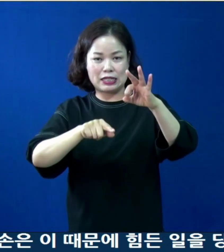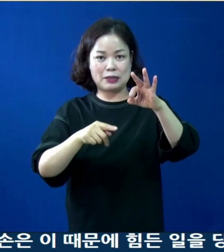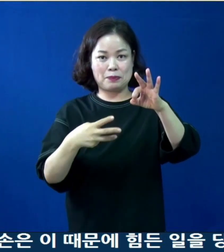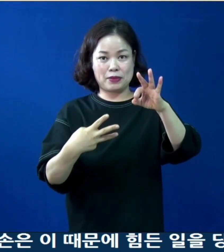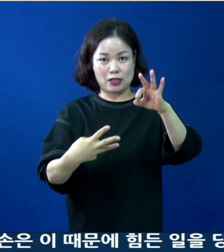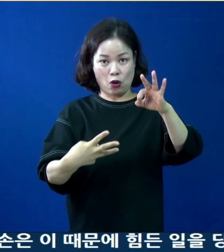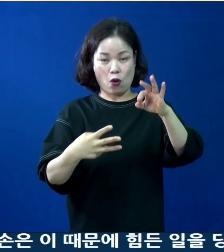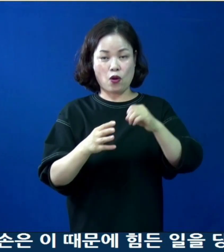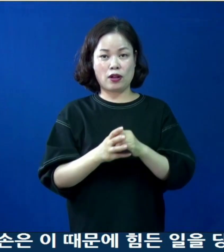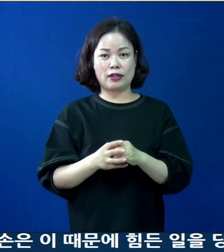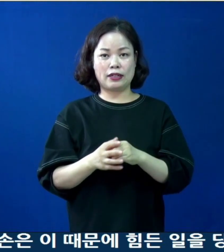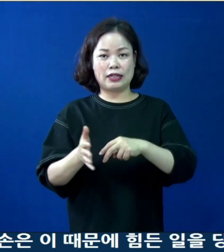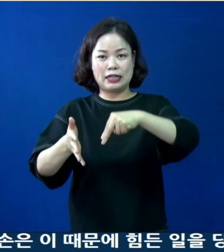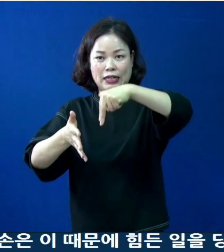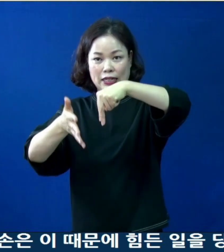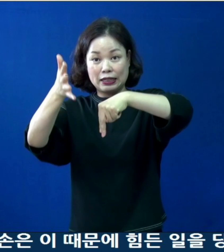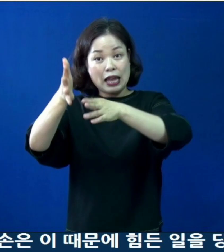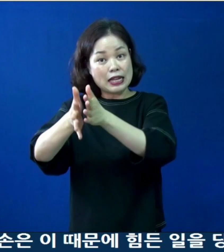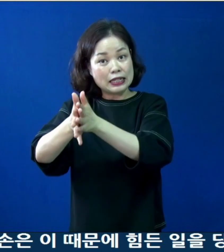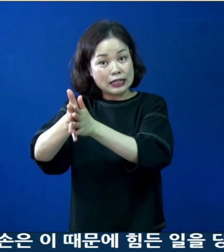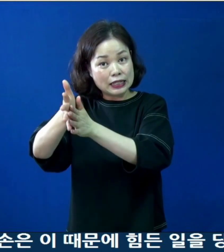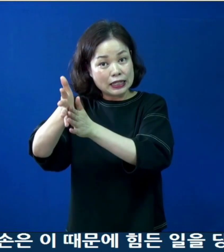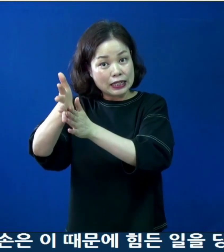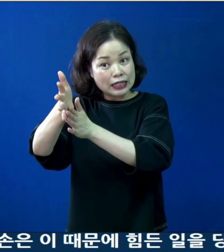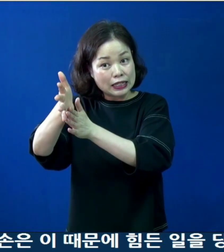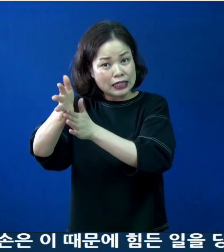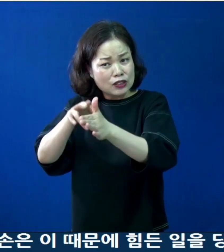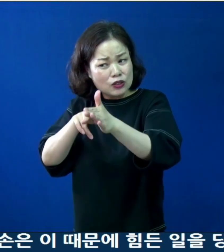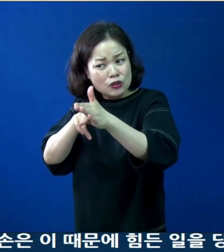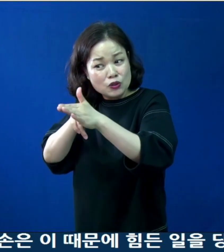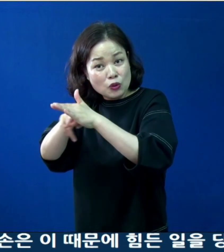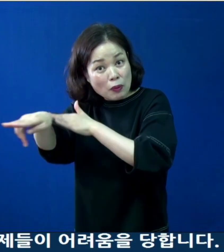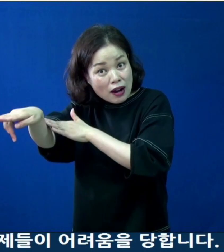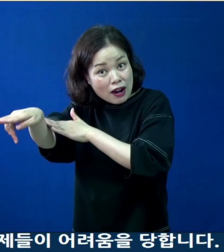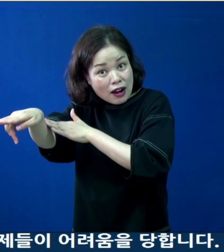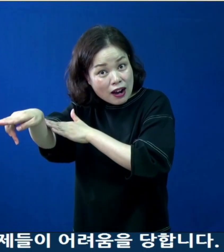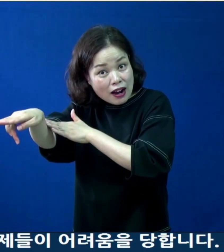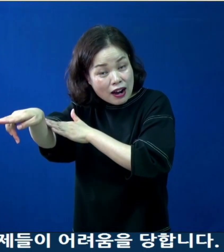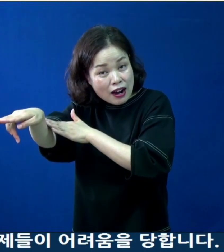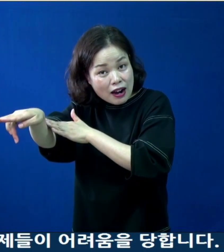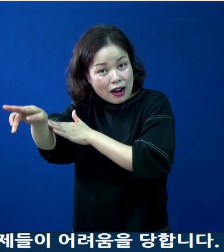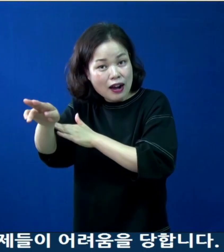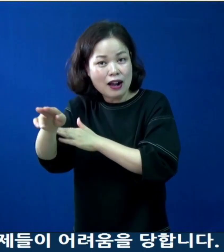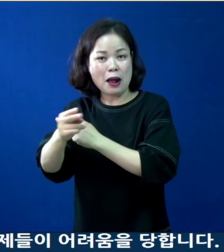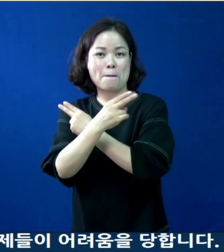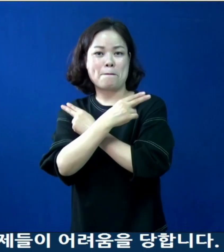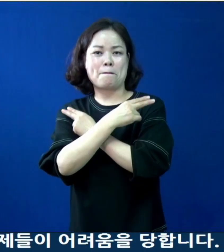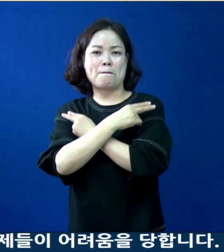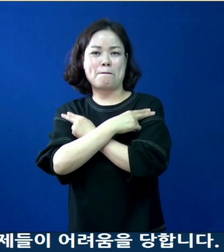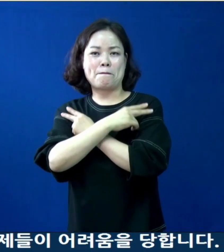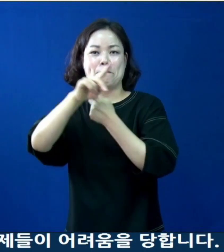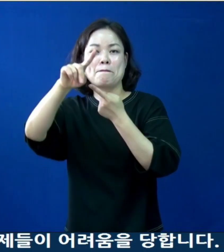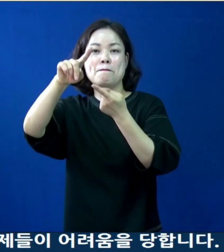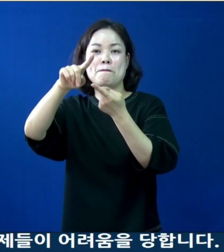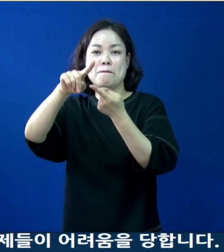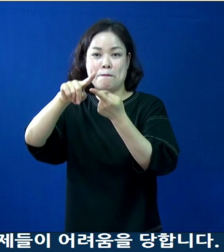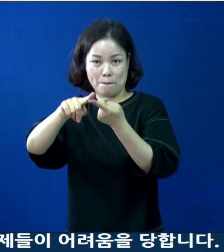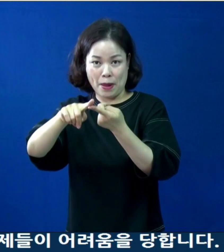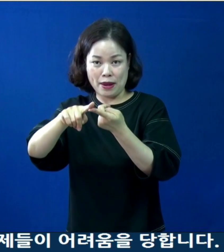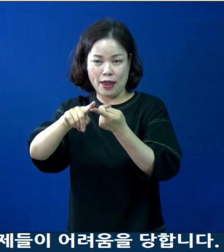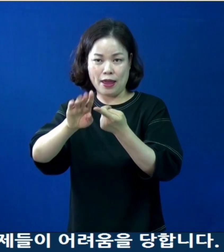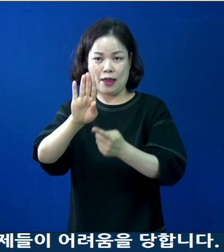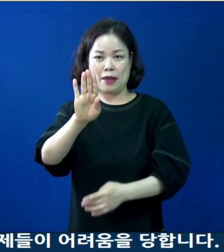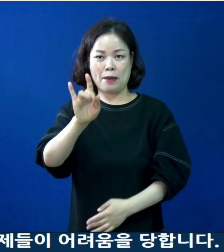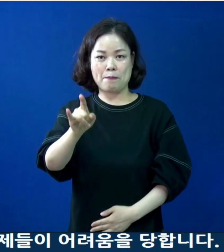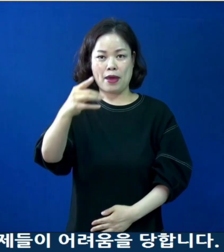되면 데살로니가에서 도망치듯이 나와서 베레아로 이동한 것으로 되어